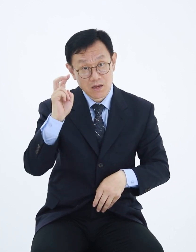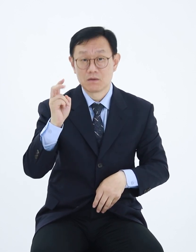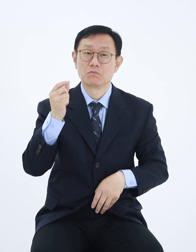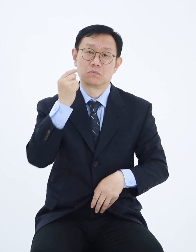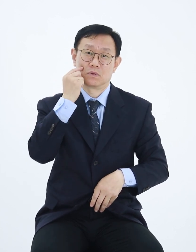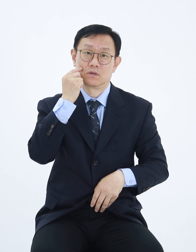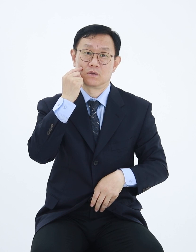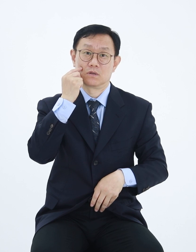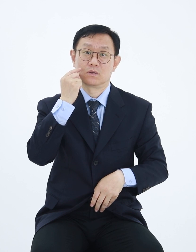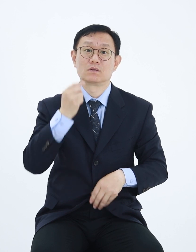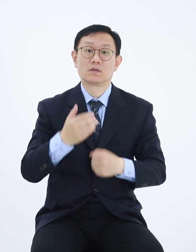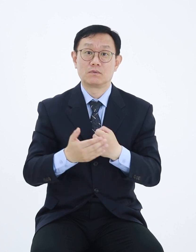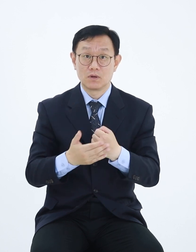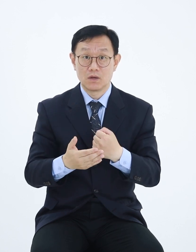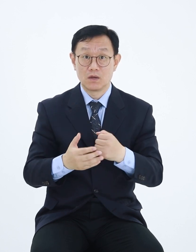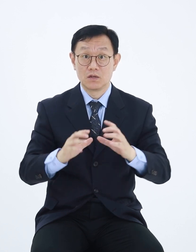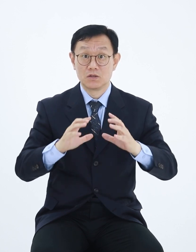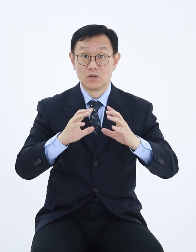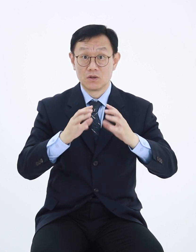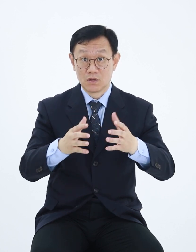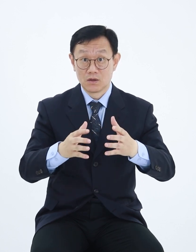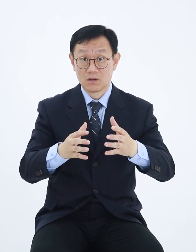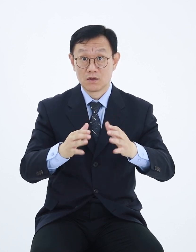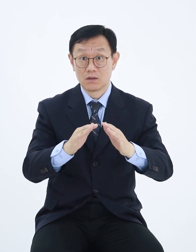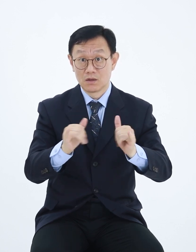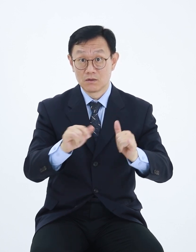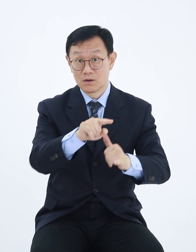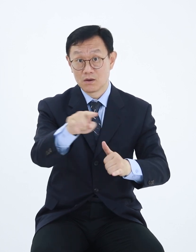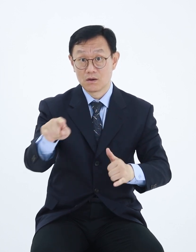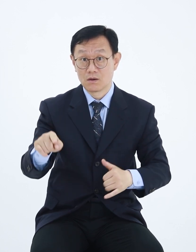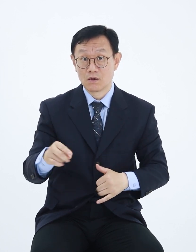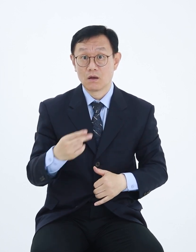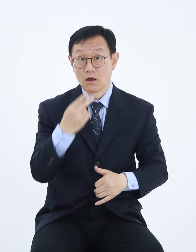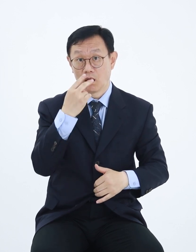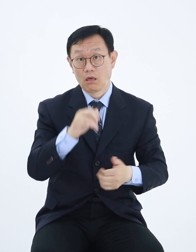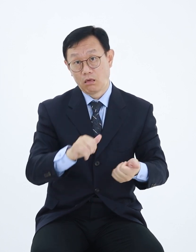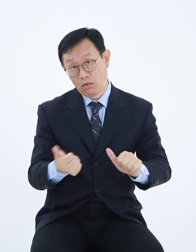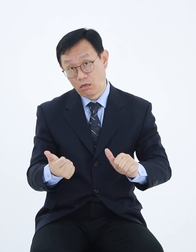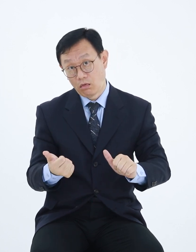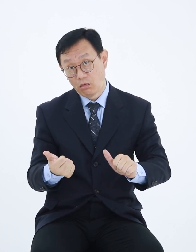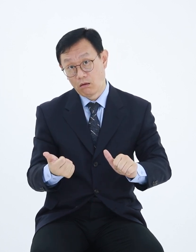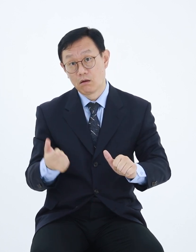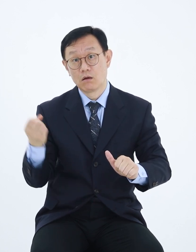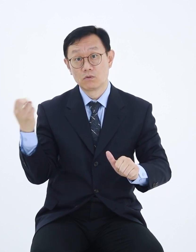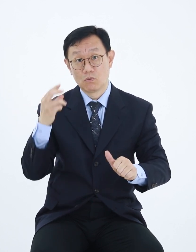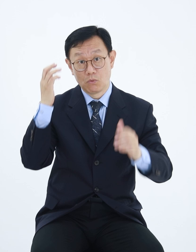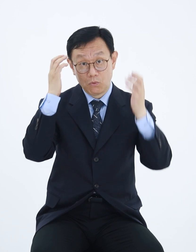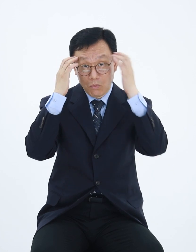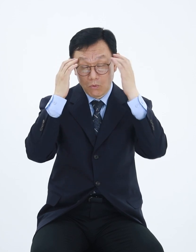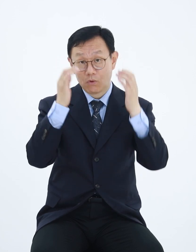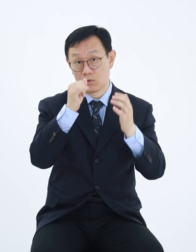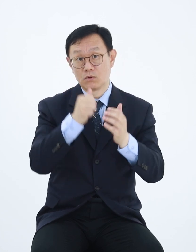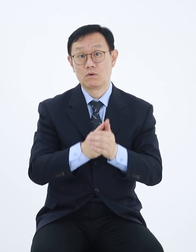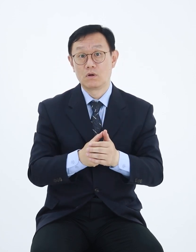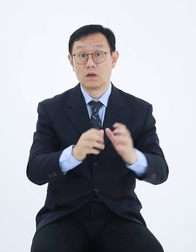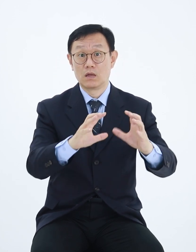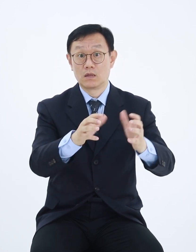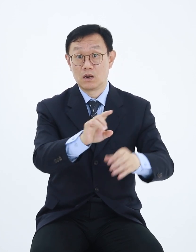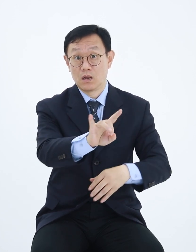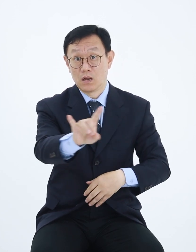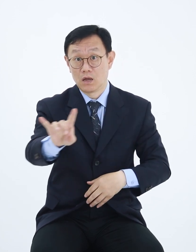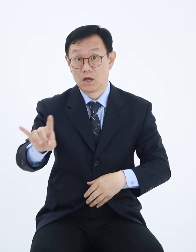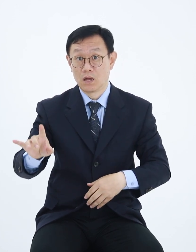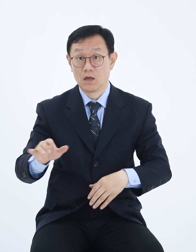그래서 전 세계적으로 많은 이들이 목숨을 잃거나 고통을 받았습니다. 코로나19에 대한 국가들의 대응도